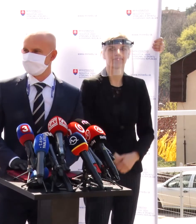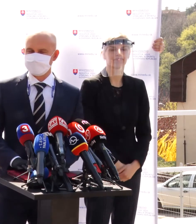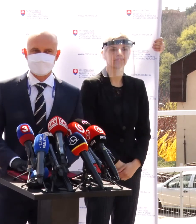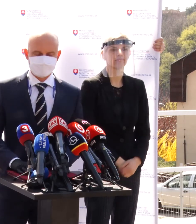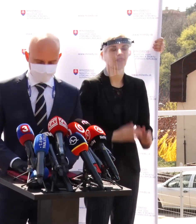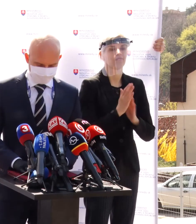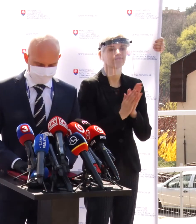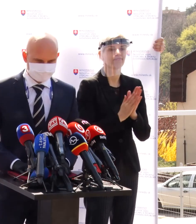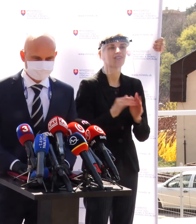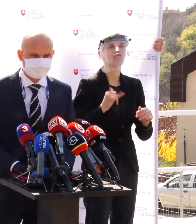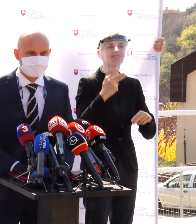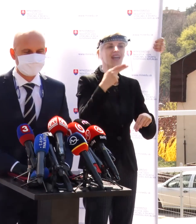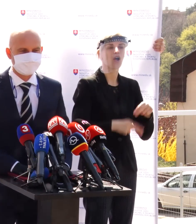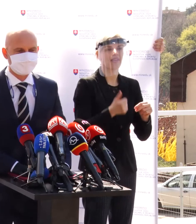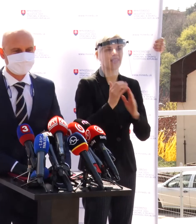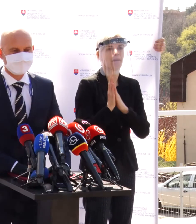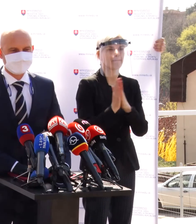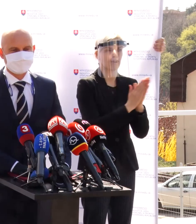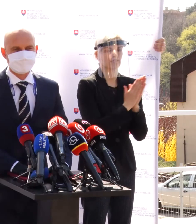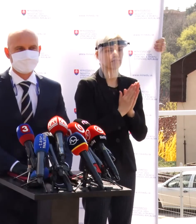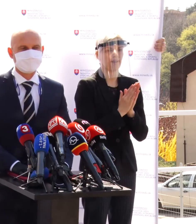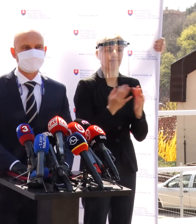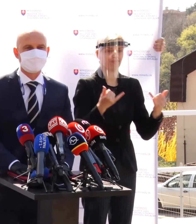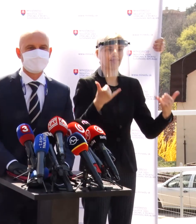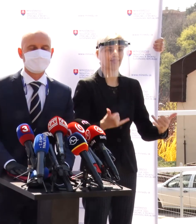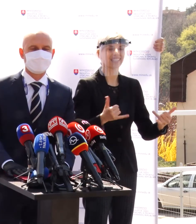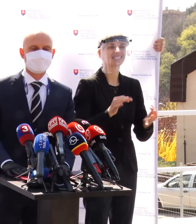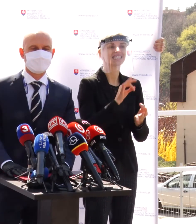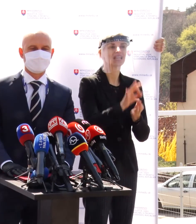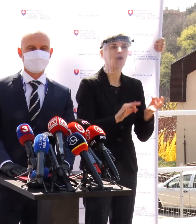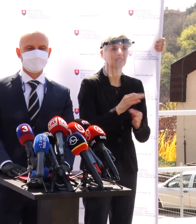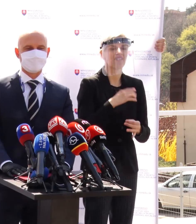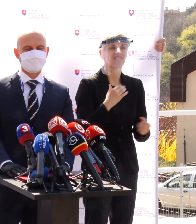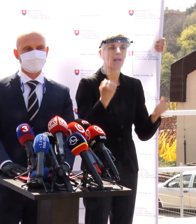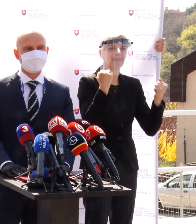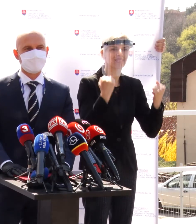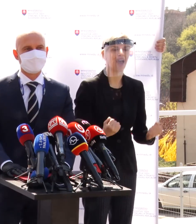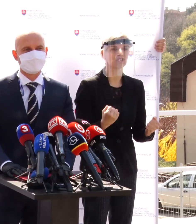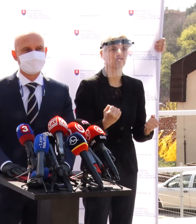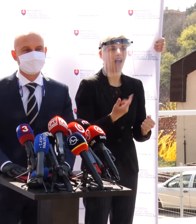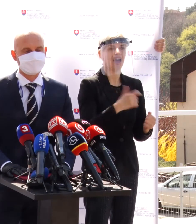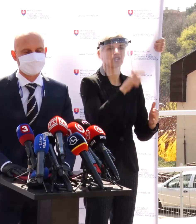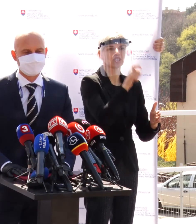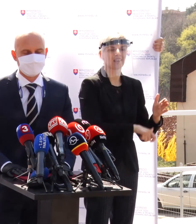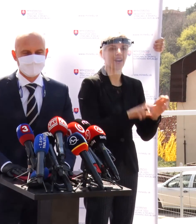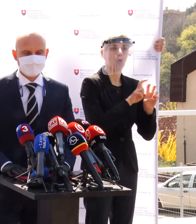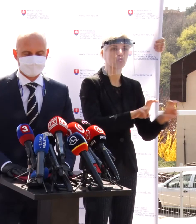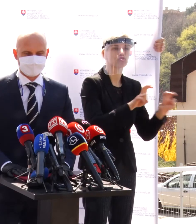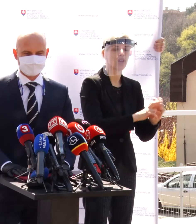Ak mi dovolíte ešte nakoniec jednu prosbu, pretože táto situácia je veľmi náročná aj zo strany učiteľov, aj zo